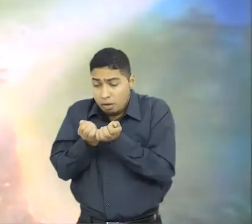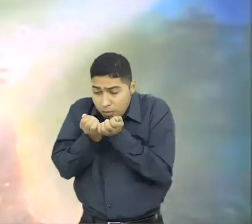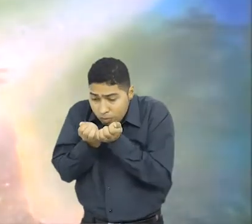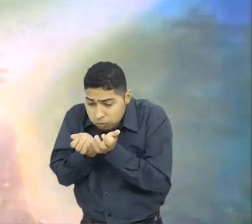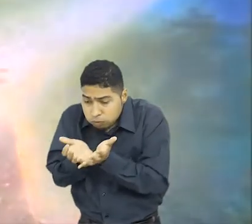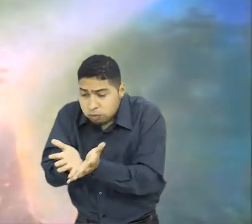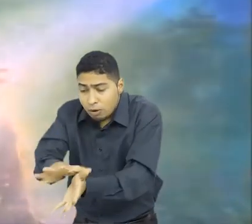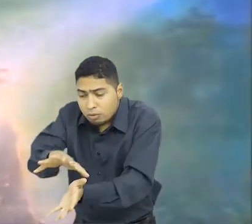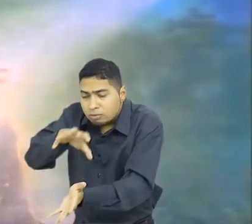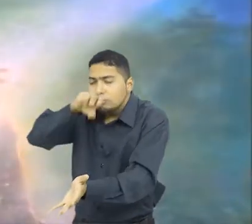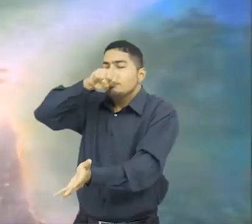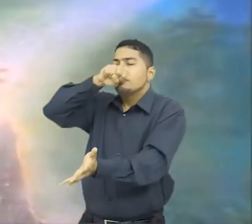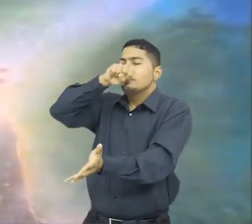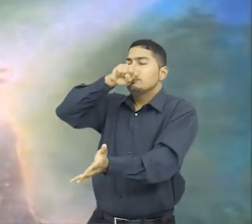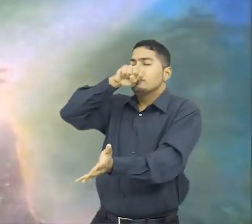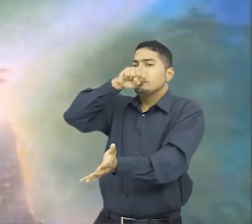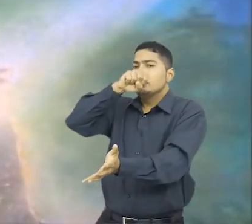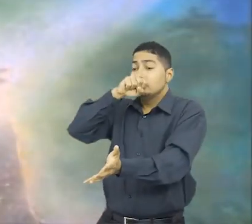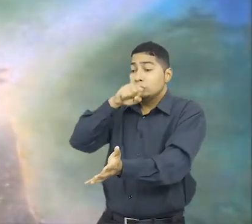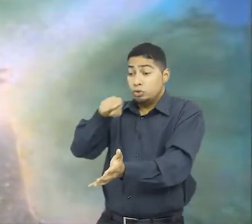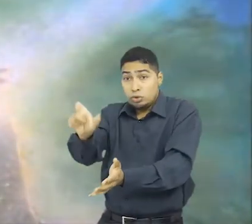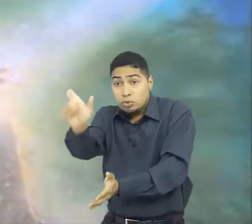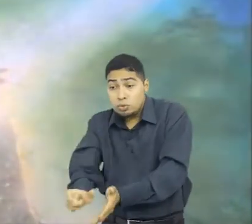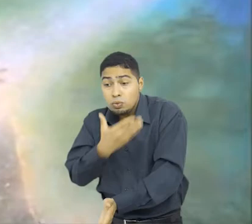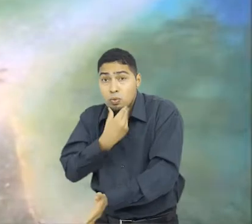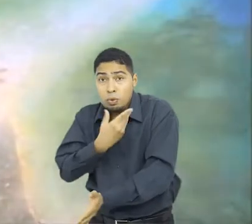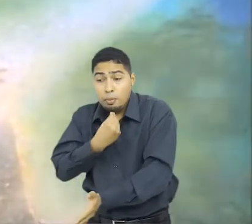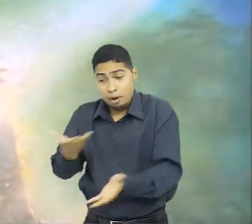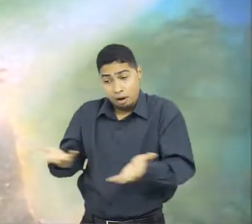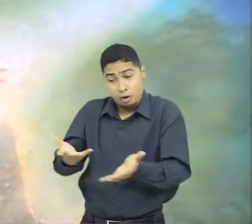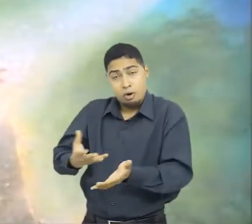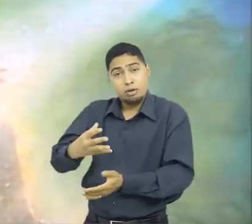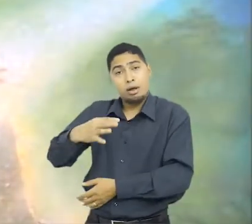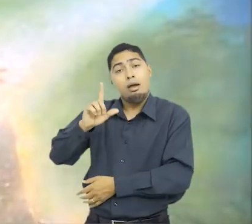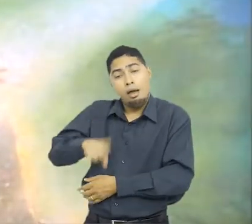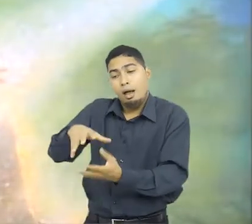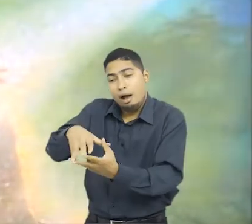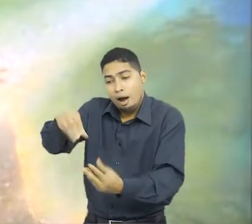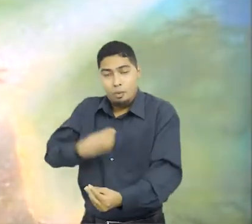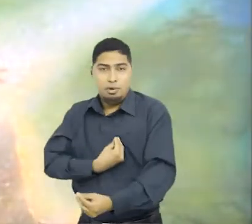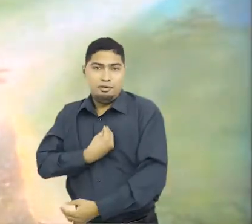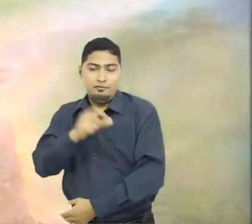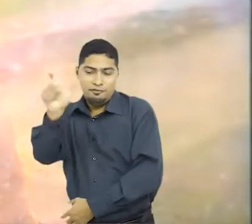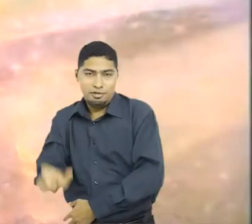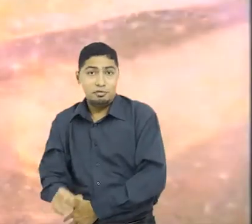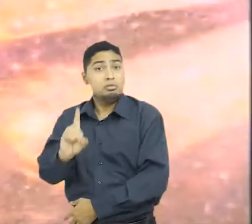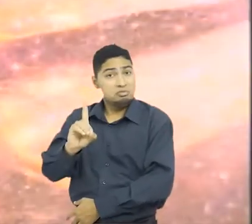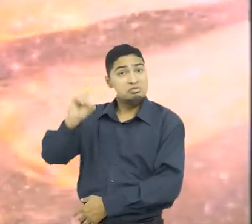Assoprou em suas narinas o sopro da vida, e o homem tornou-se uma alma vivente. Assim